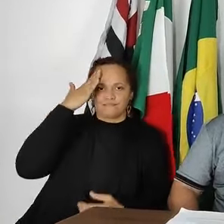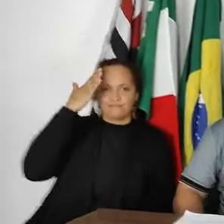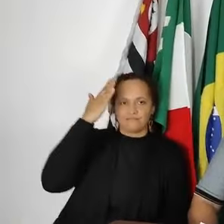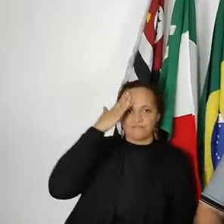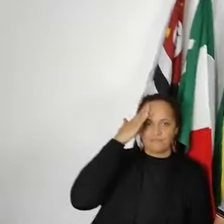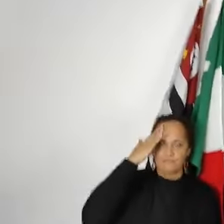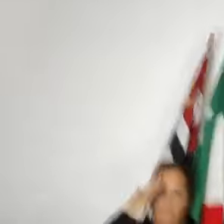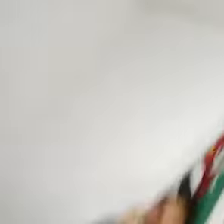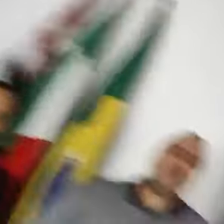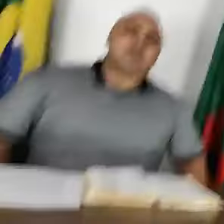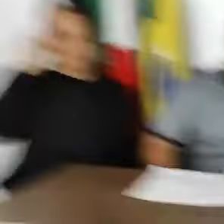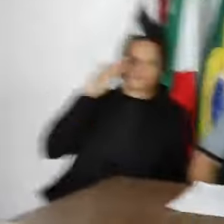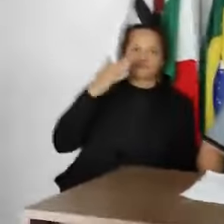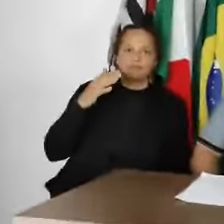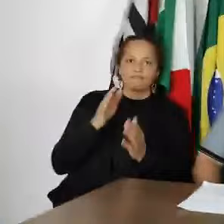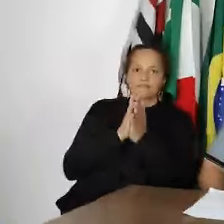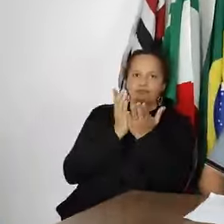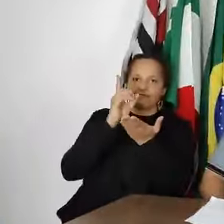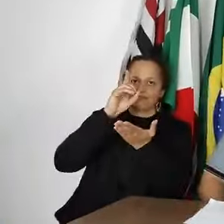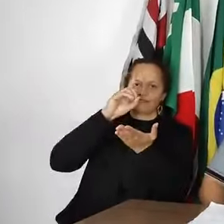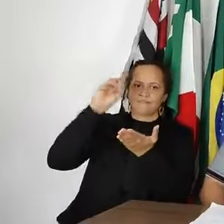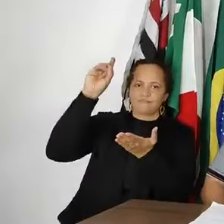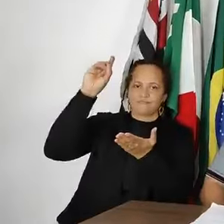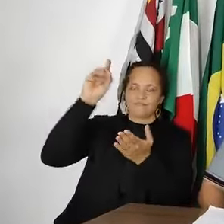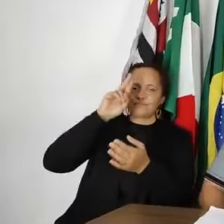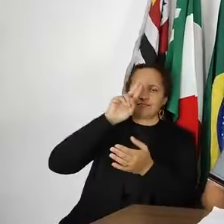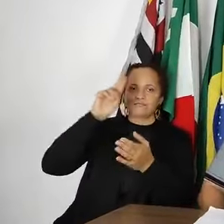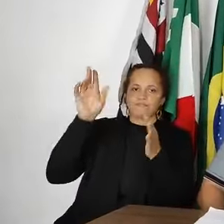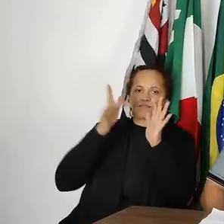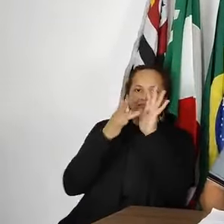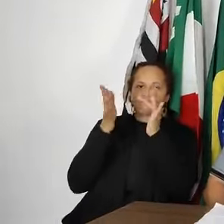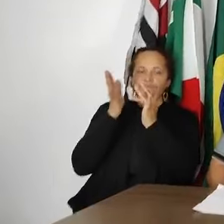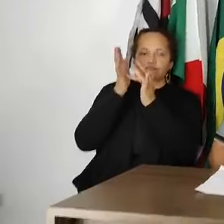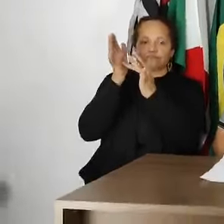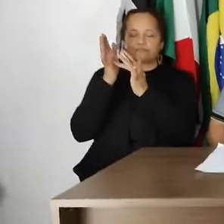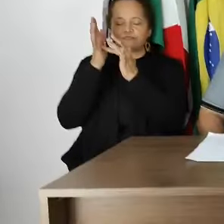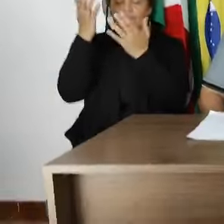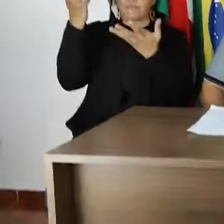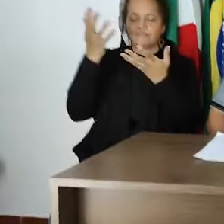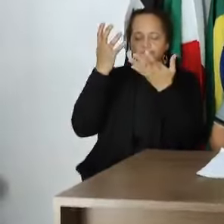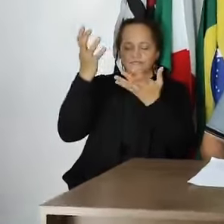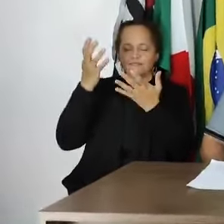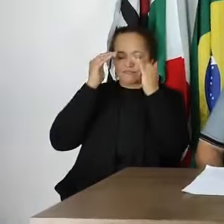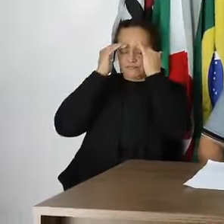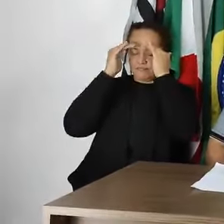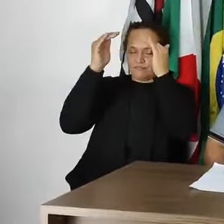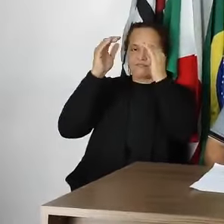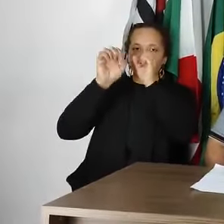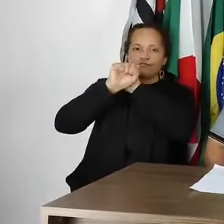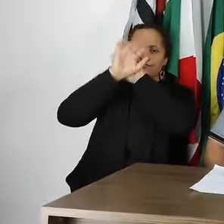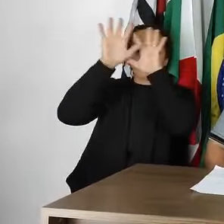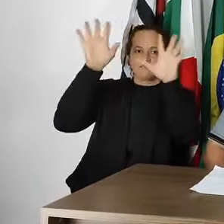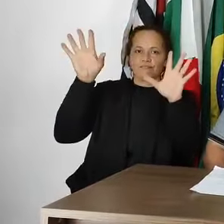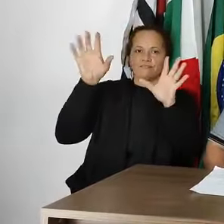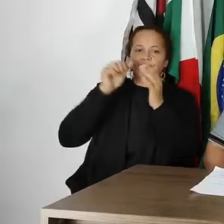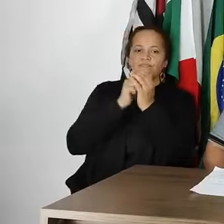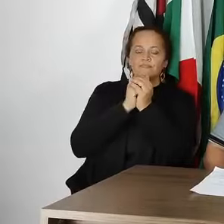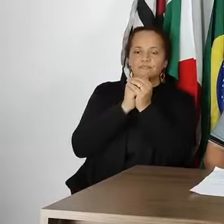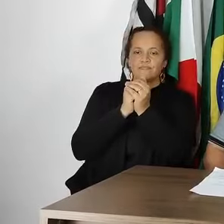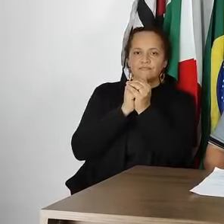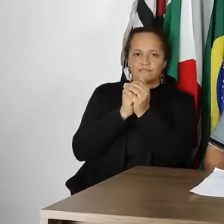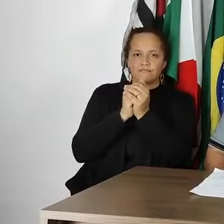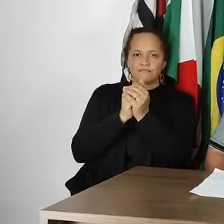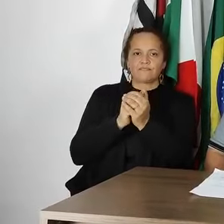não volta vazia, mas cumprirá o seu propósito em nome de Jesus. Por isso nós queremos te render toda a honra e toda a glória. Amém